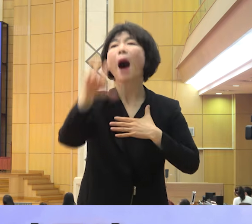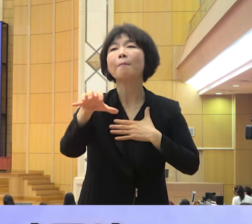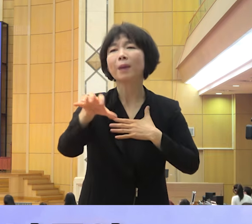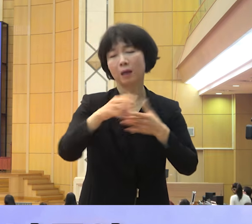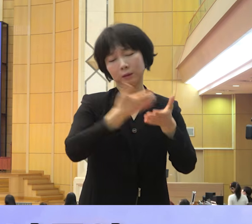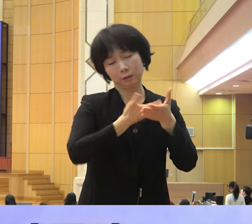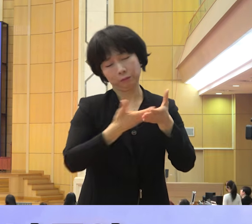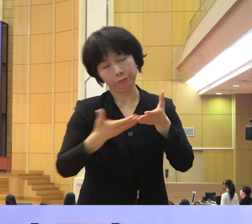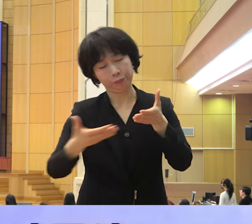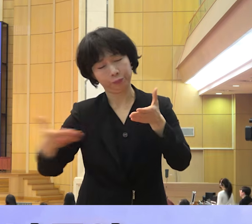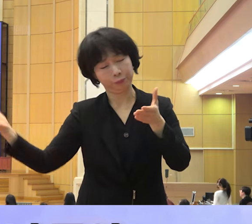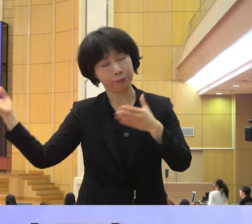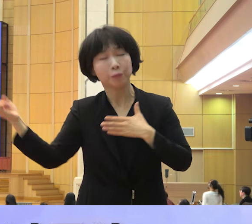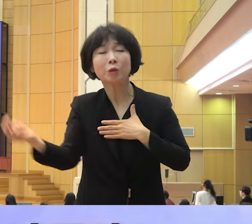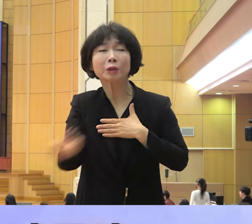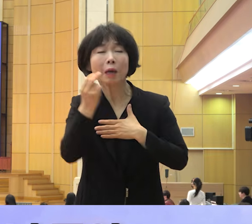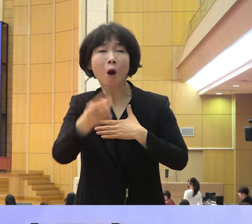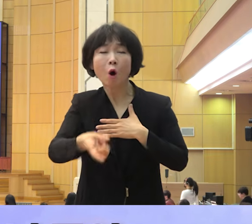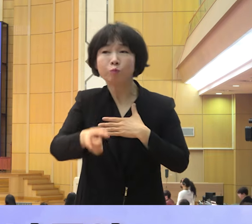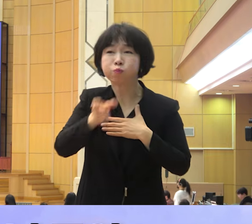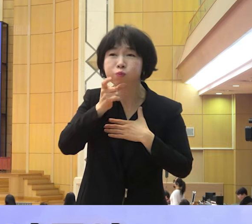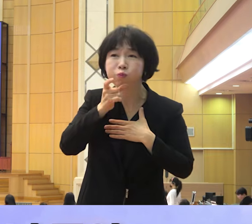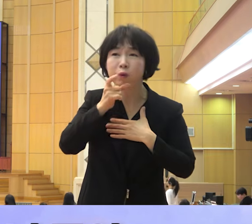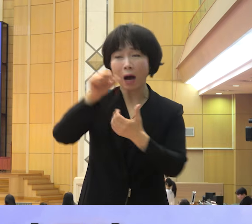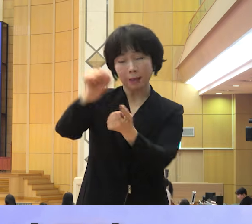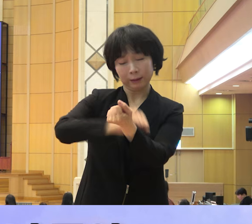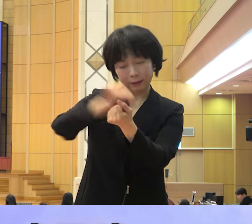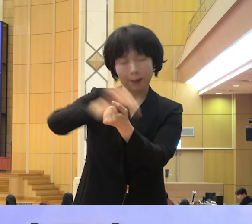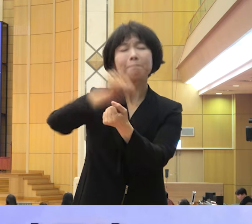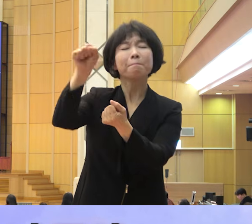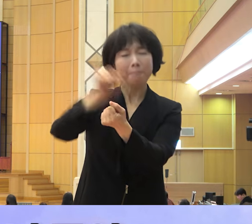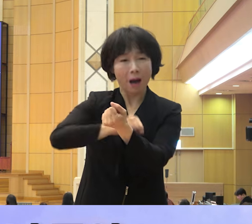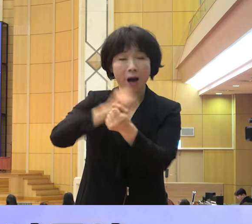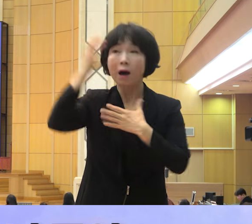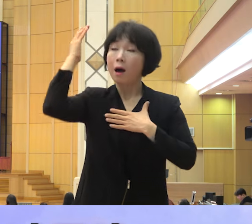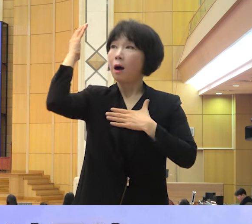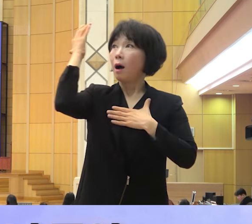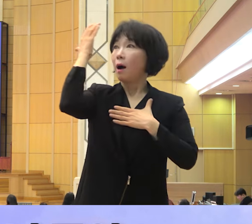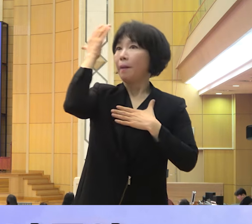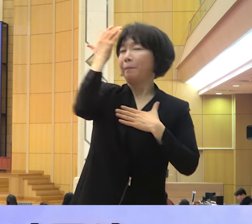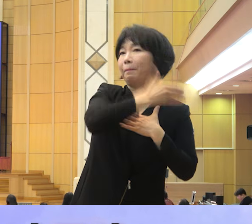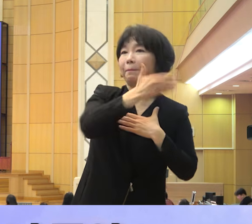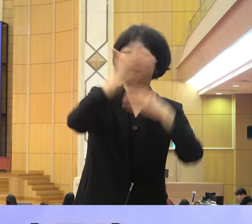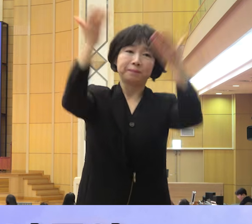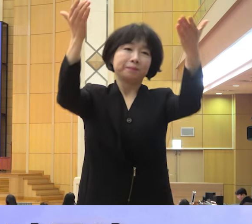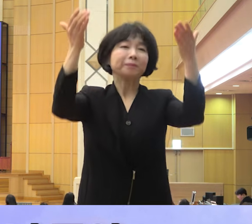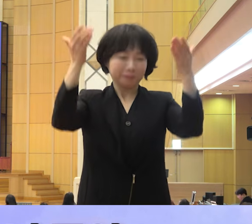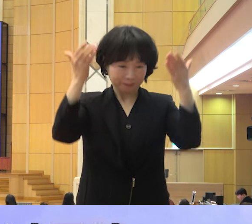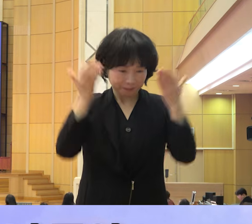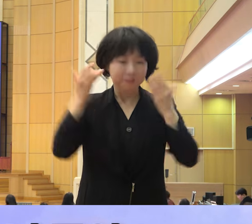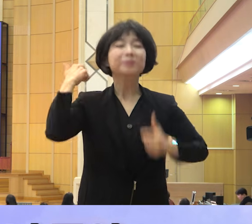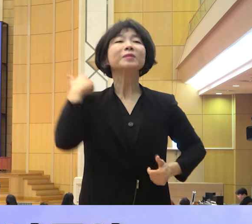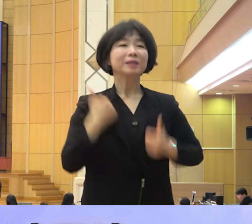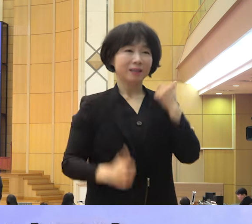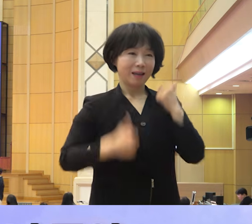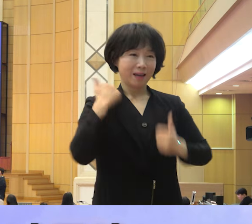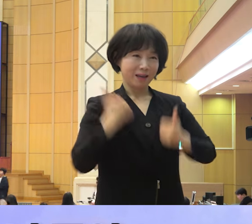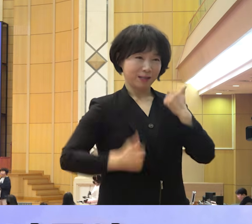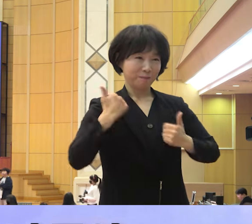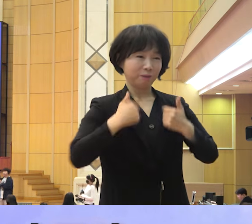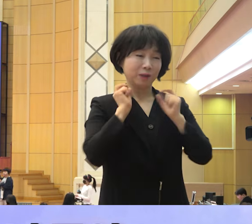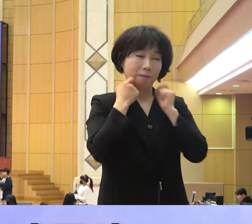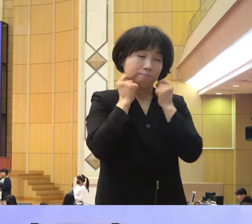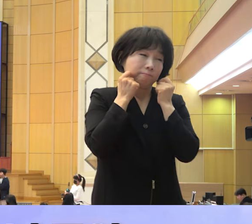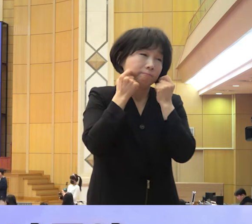앞에 흐르는 생명수 날 씻어 정하게 하시네.